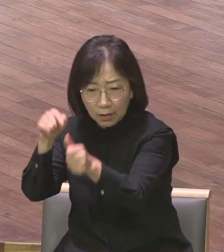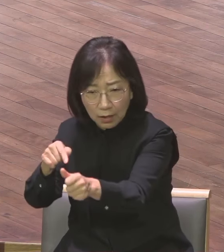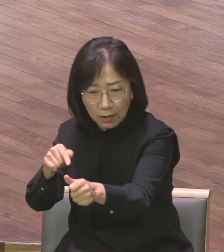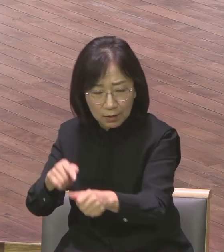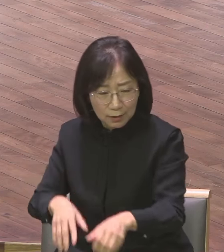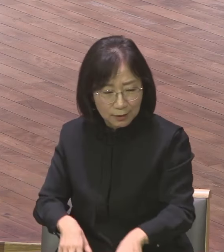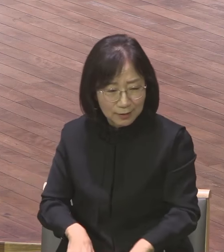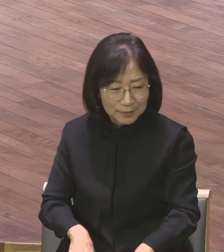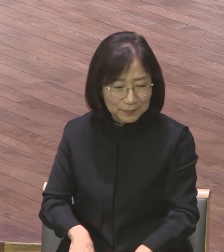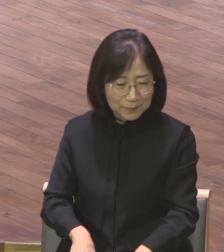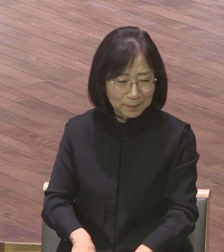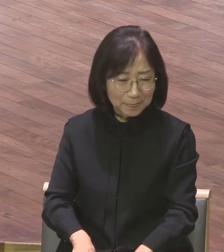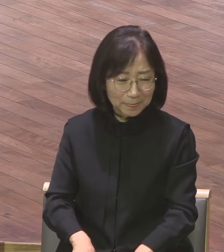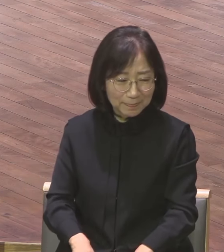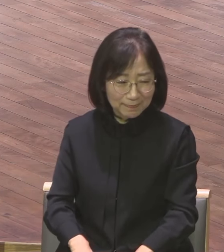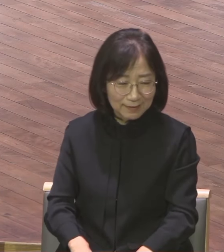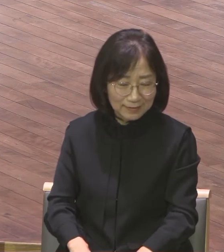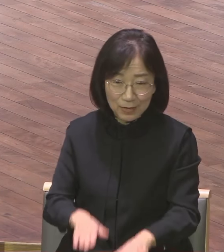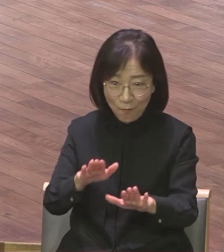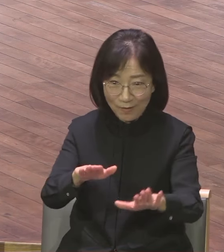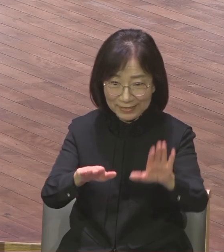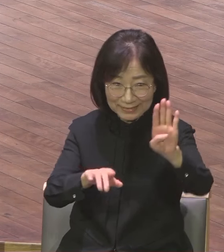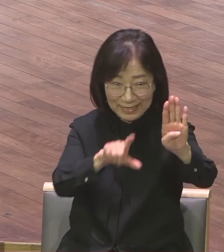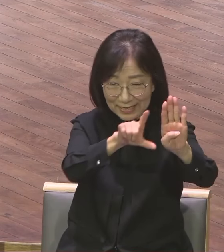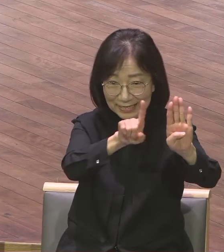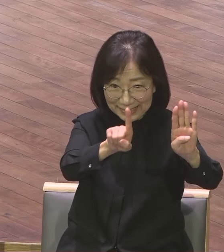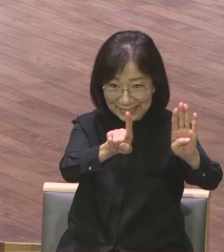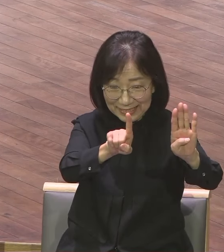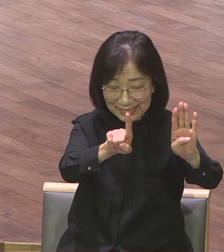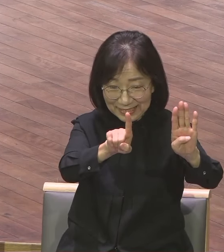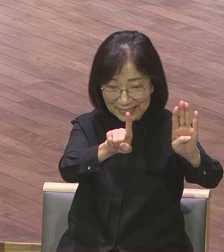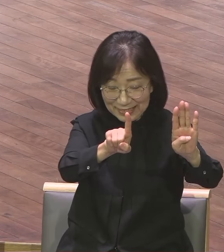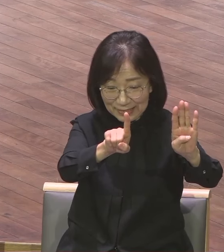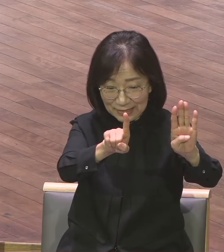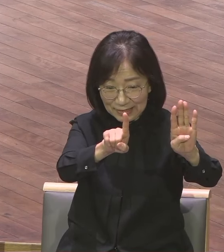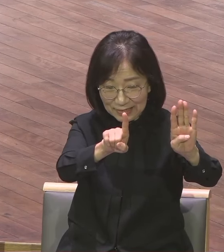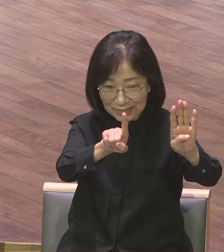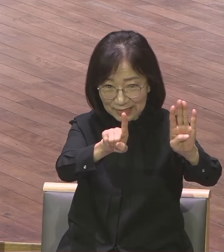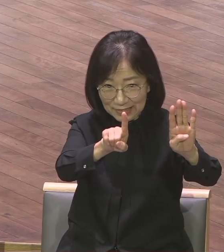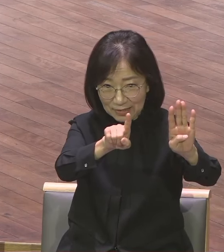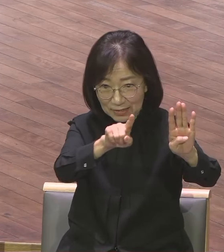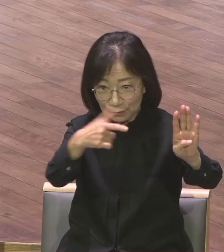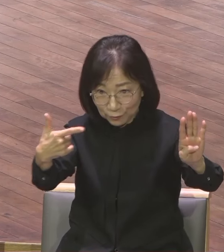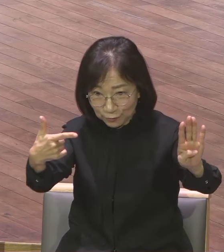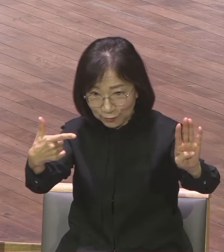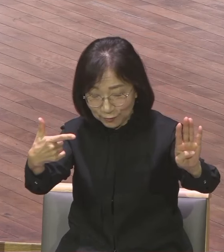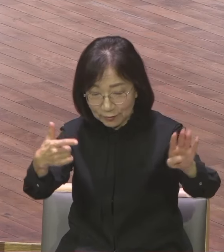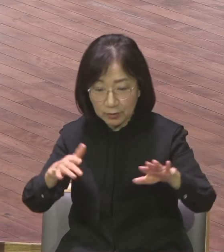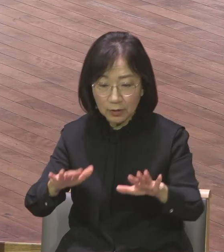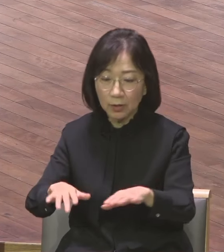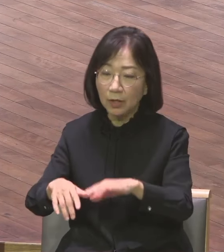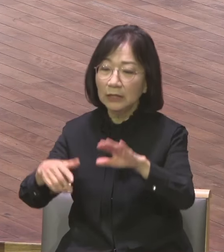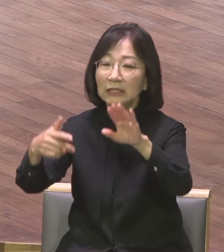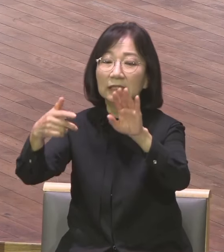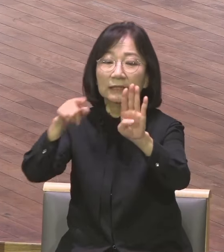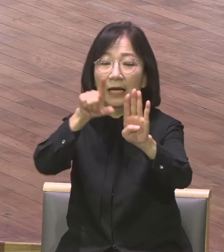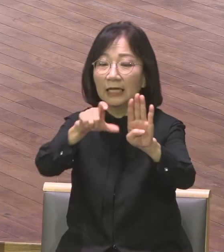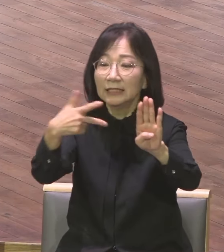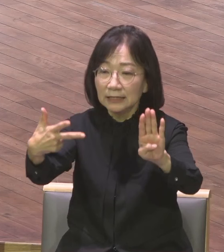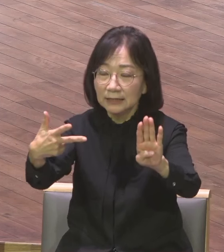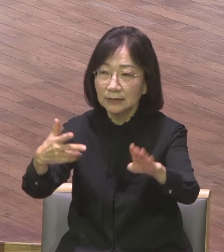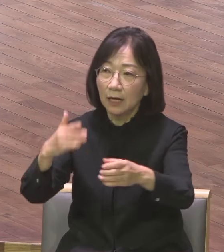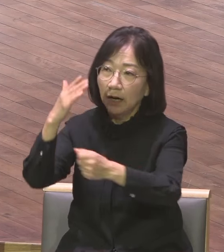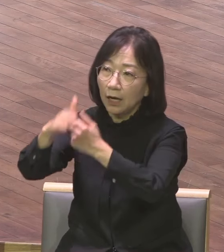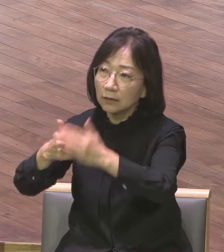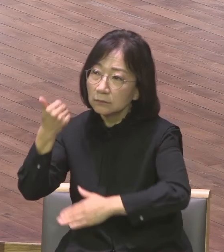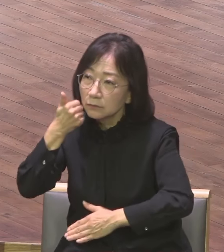하나님은 사랑이시라. 오늘 본문 6절까지 읽었잖아요. 7절부터 바로 나옵니다. 하나님은 사랑이시라. 이